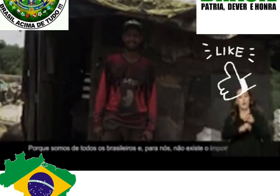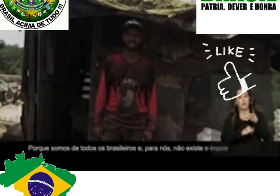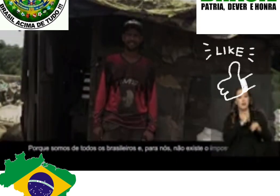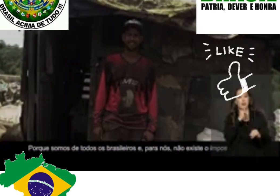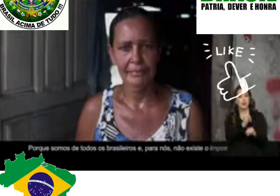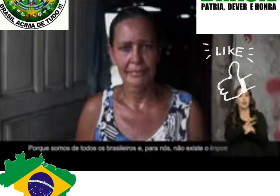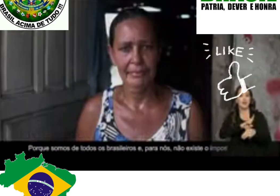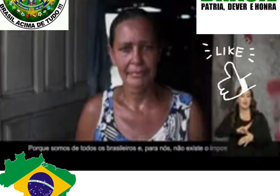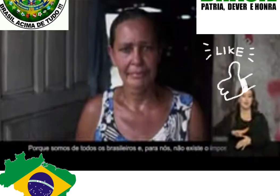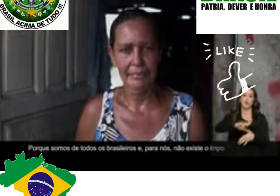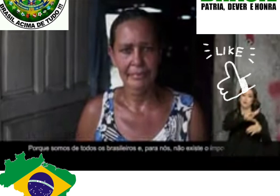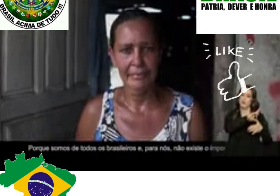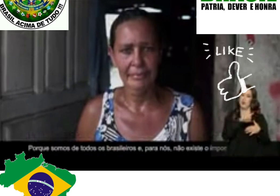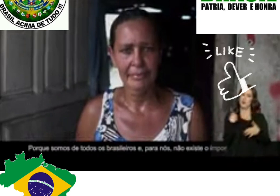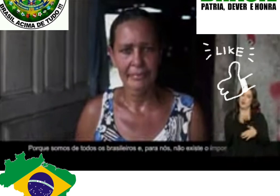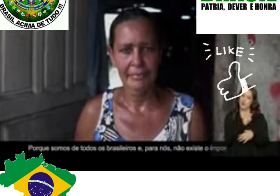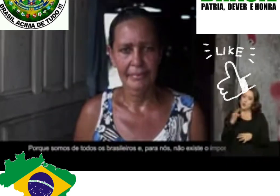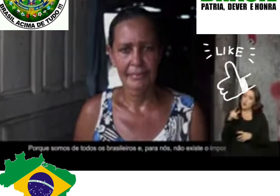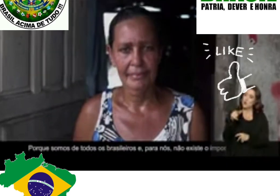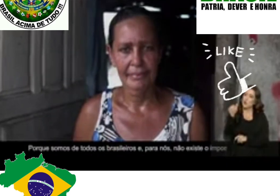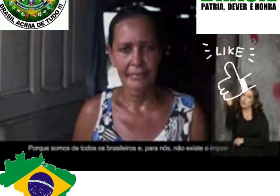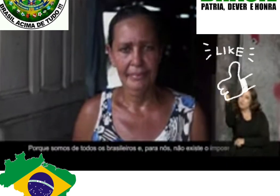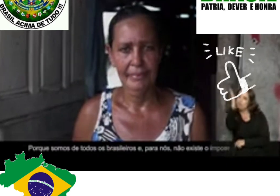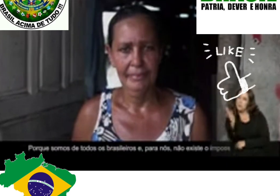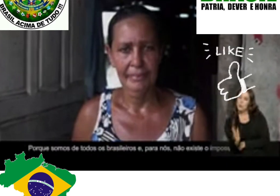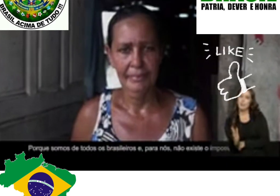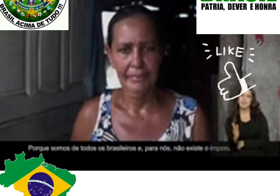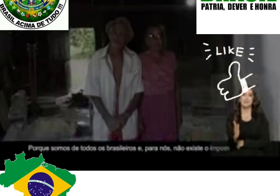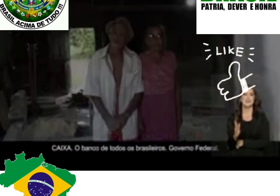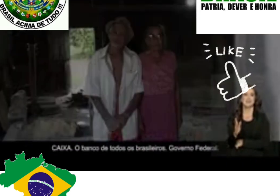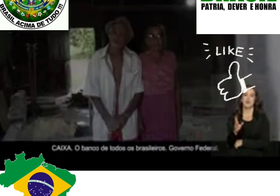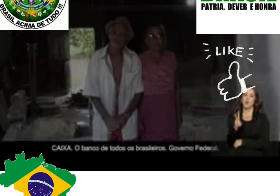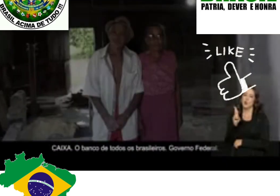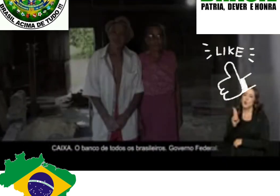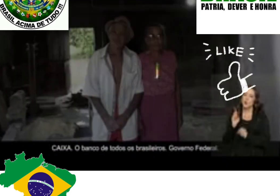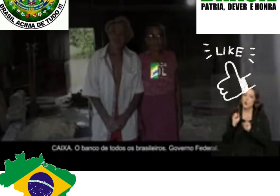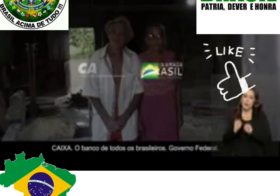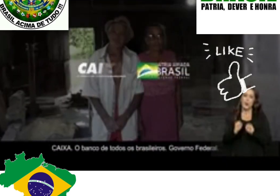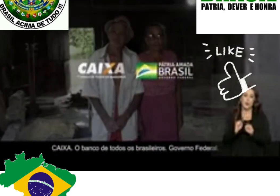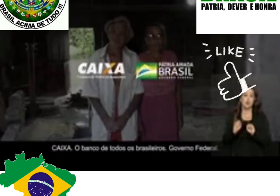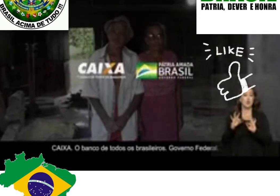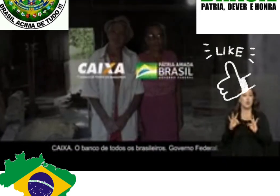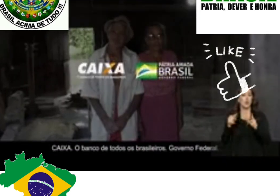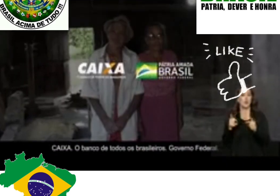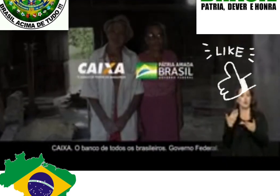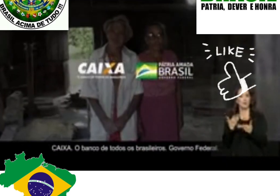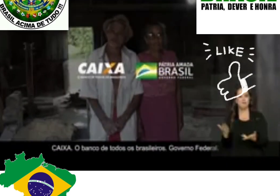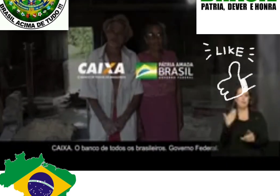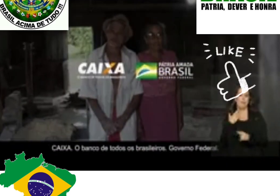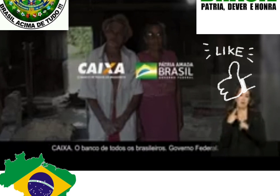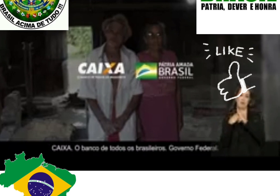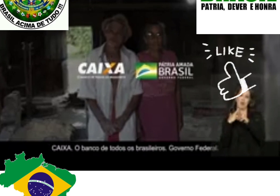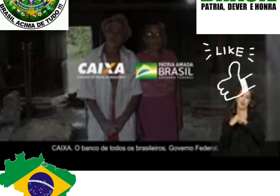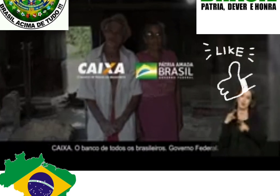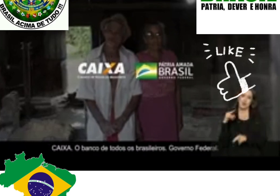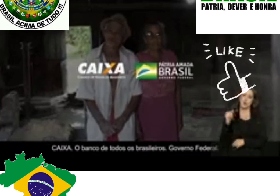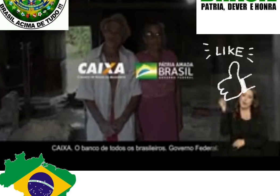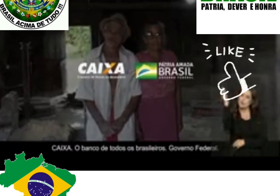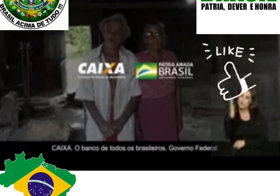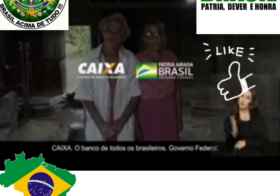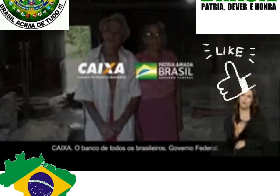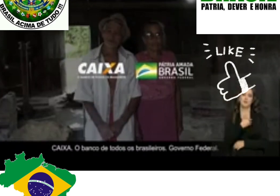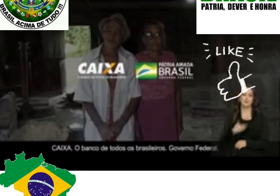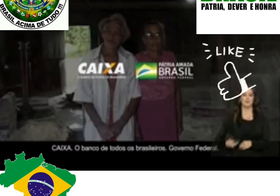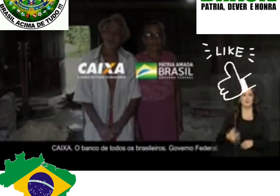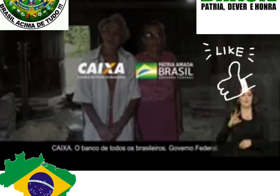os brasileiros e para nós não existe o impossível. Caixa, o banco de todos os brasileiros. Governo